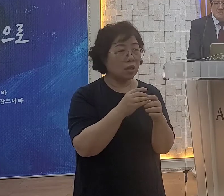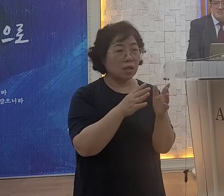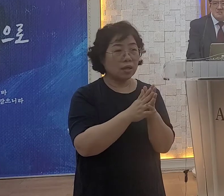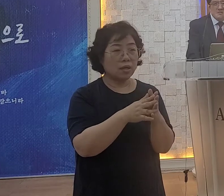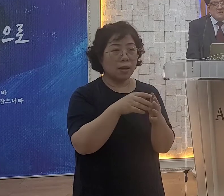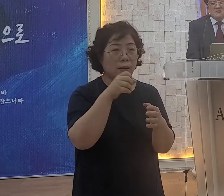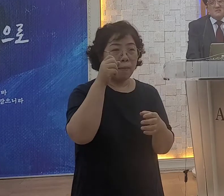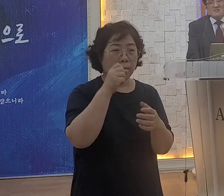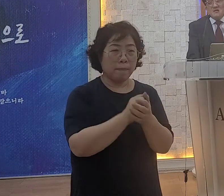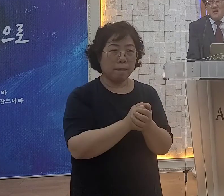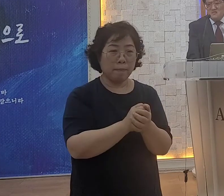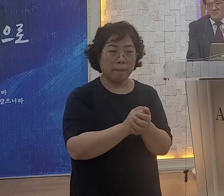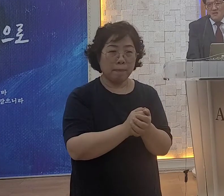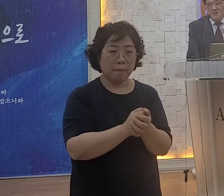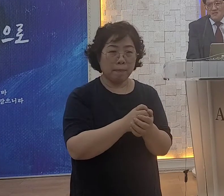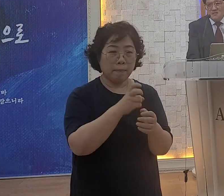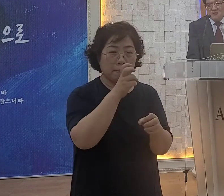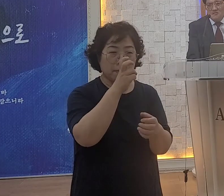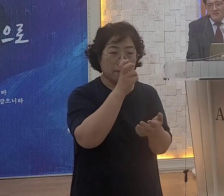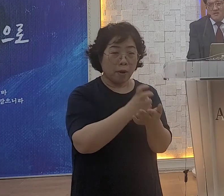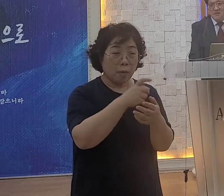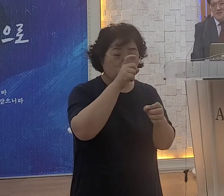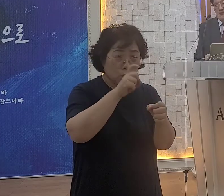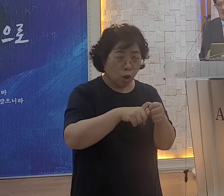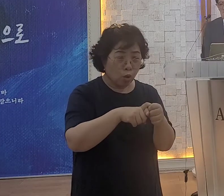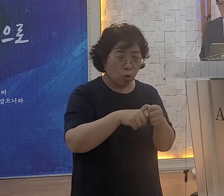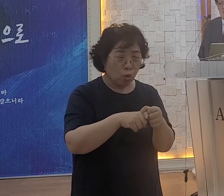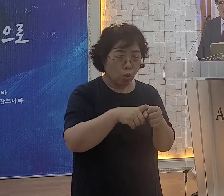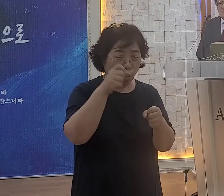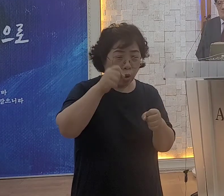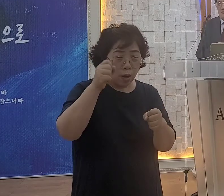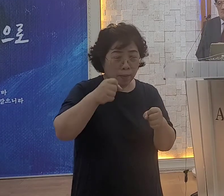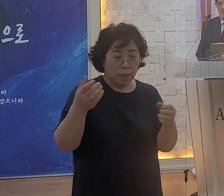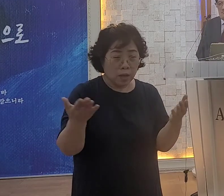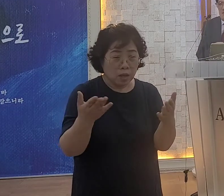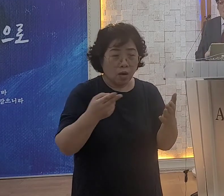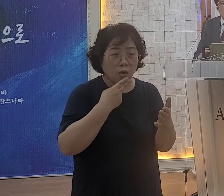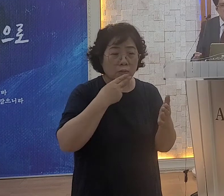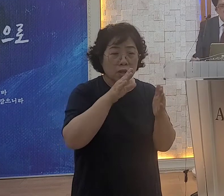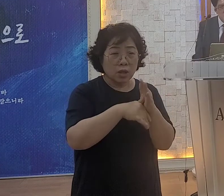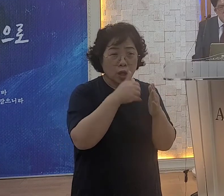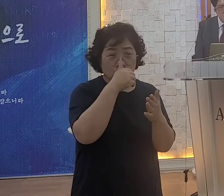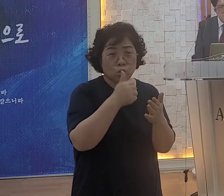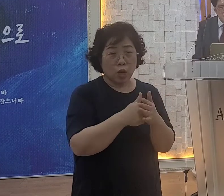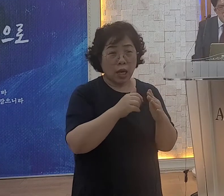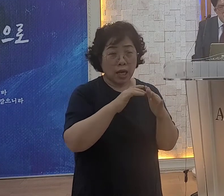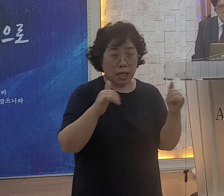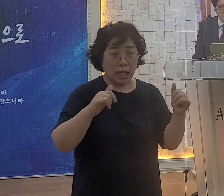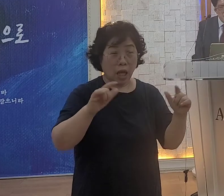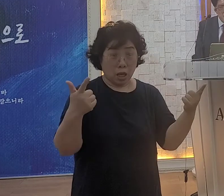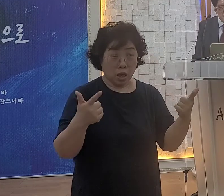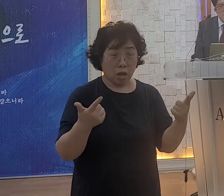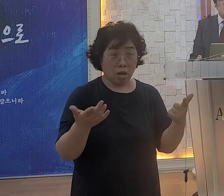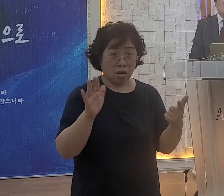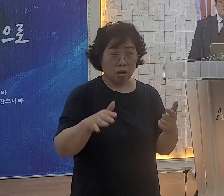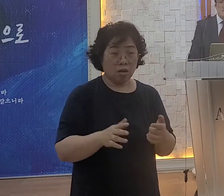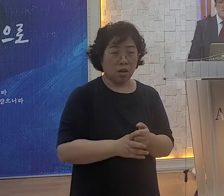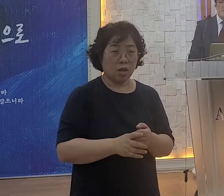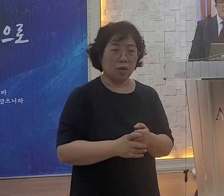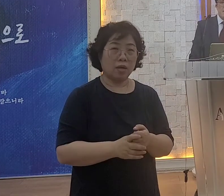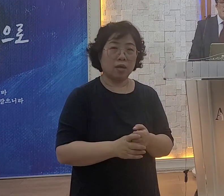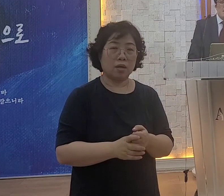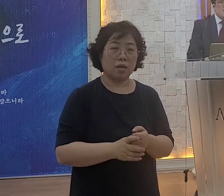오늘 우리는 그런 상태가 아닙니다. 왜? 우리의 이 죄를 위해서 뭘 한 게 없거든요. 그